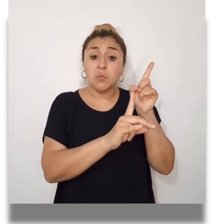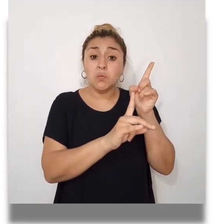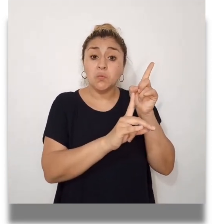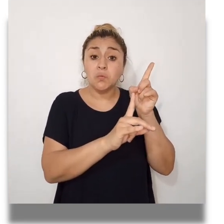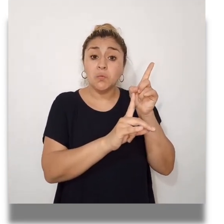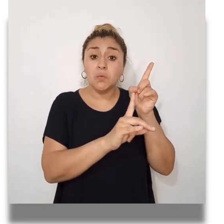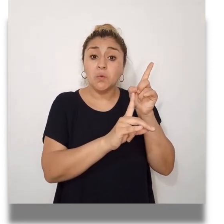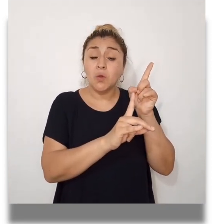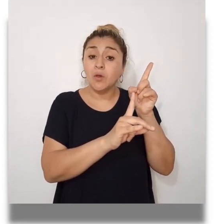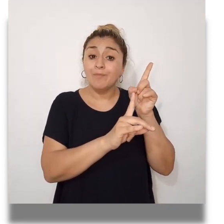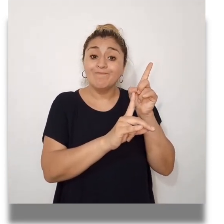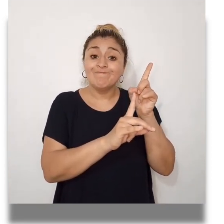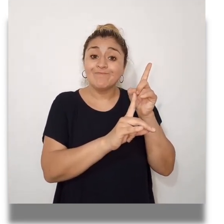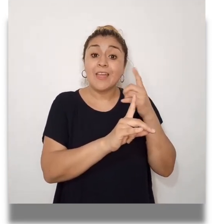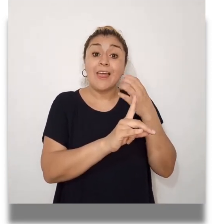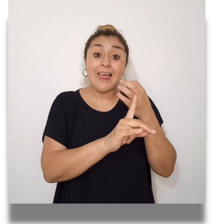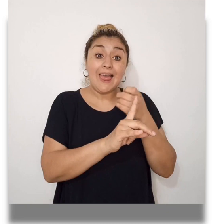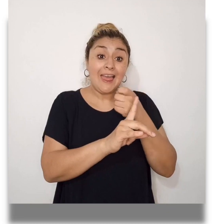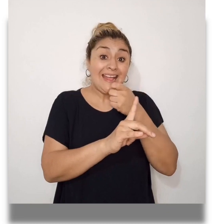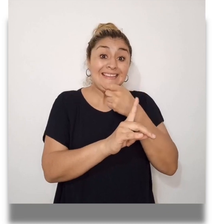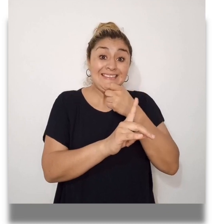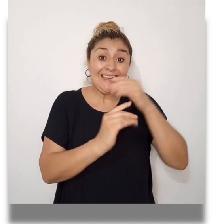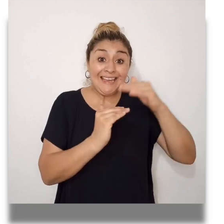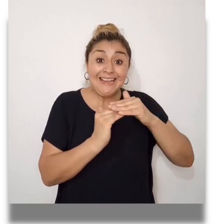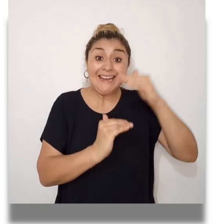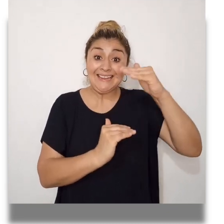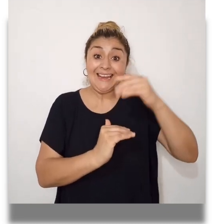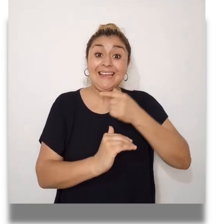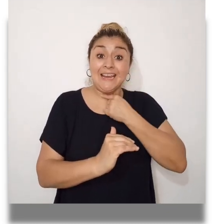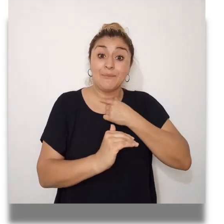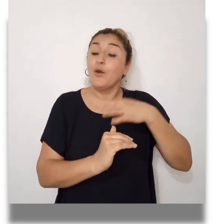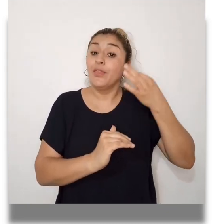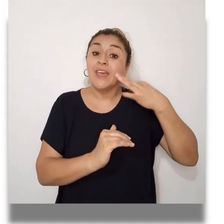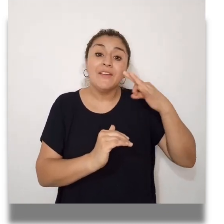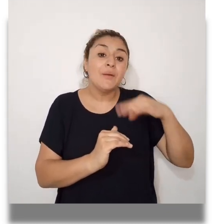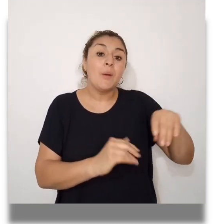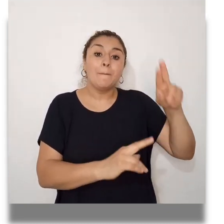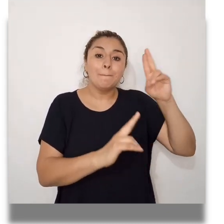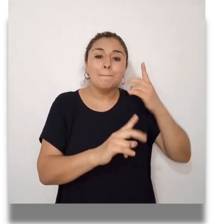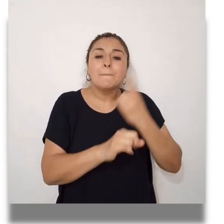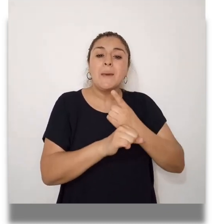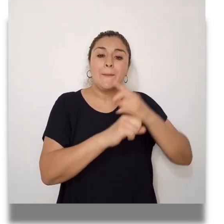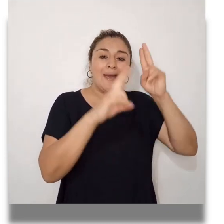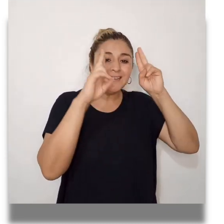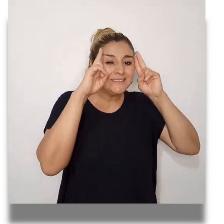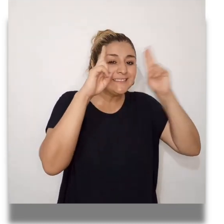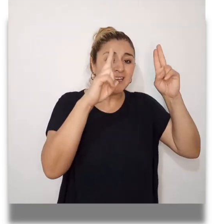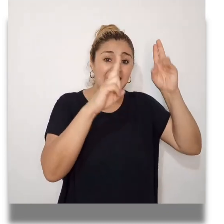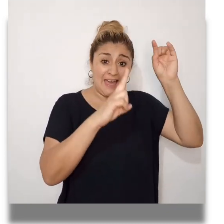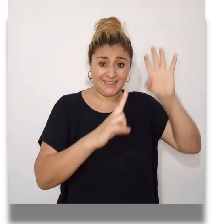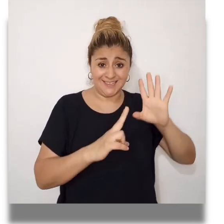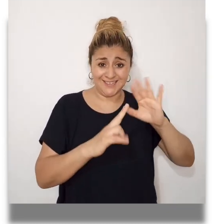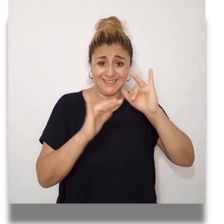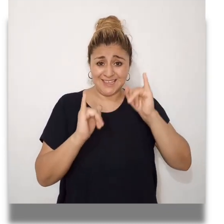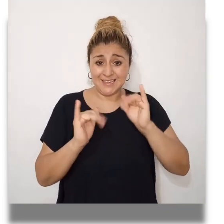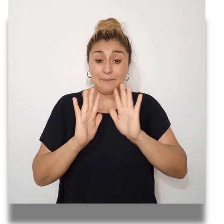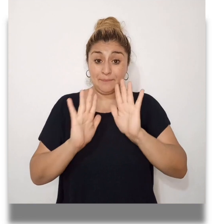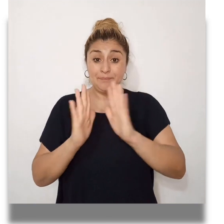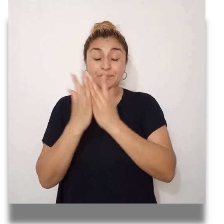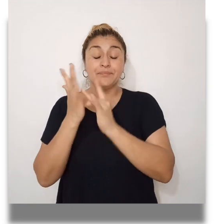el temor. On va lire dans Actes chapitre 9 verset 31. Vamos a leer Hechos capítulo